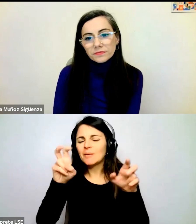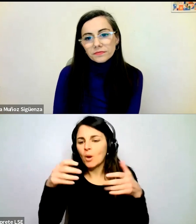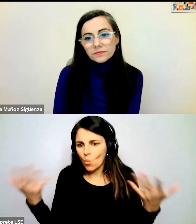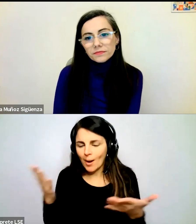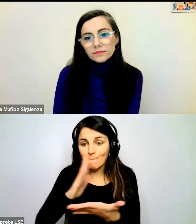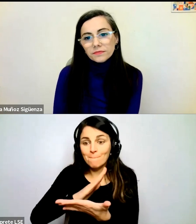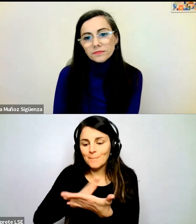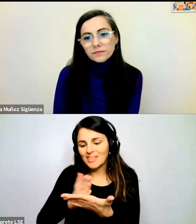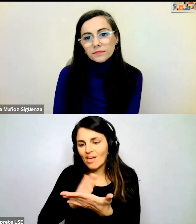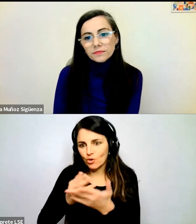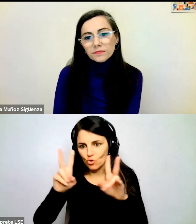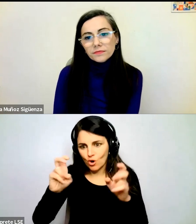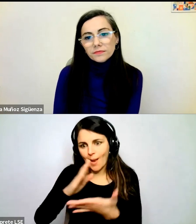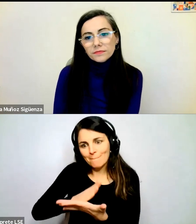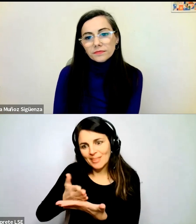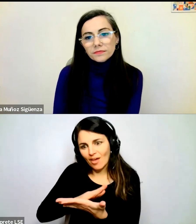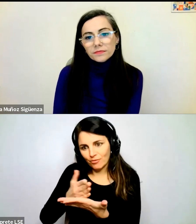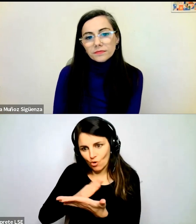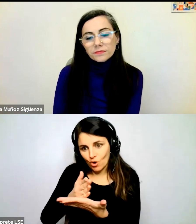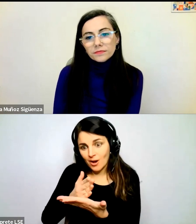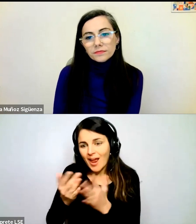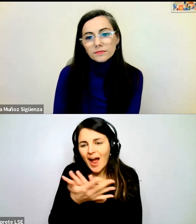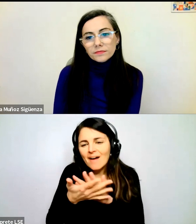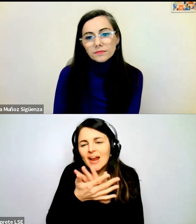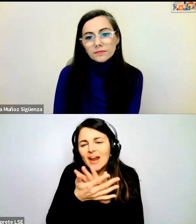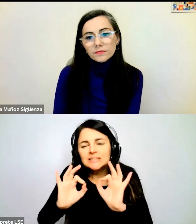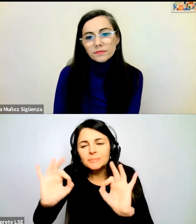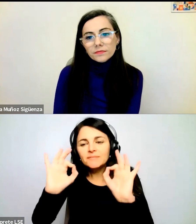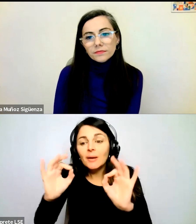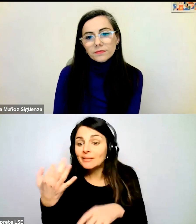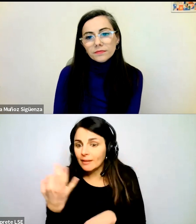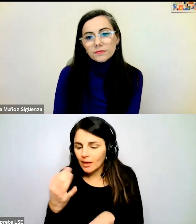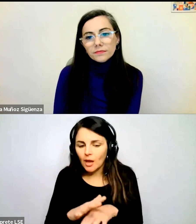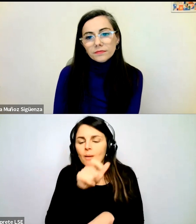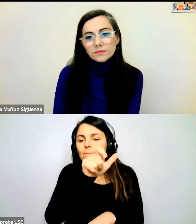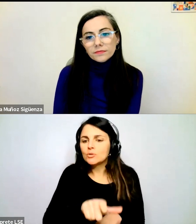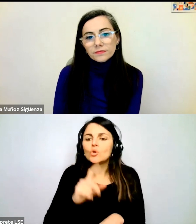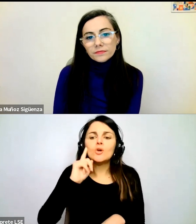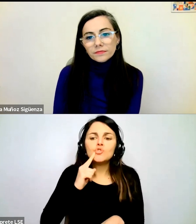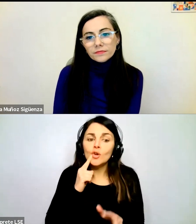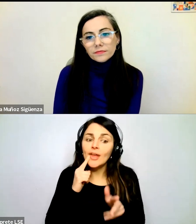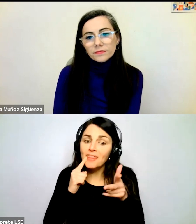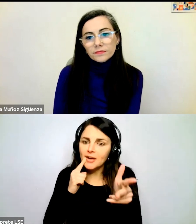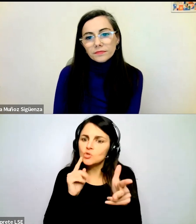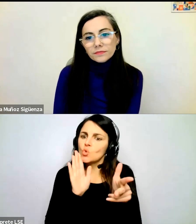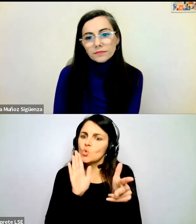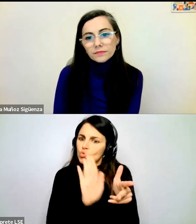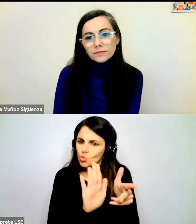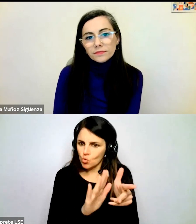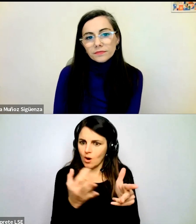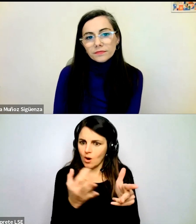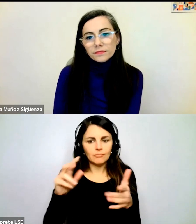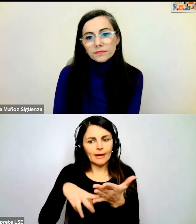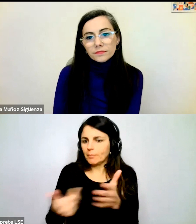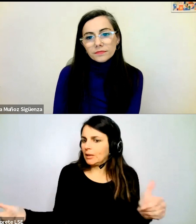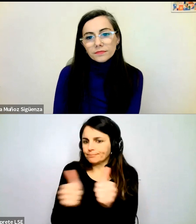aparece directamente el derecho de las personas sordas a contar con intérprete durante todos los procesos de mediación. ¿Qué es la